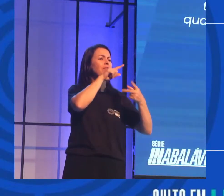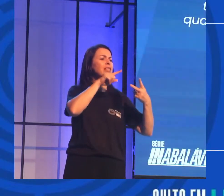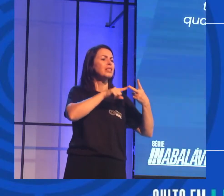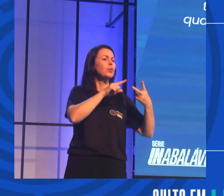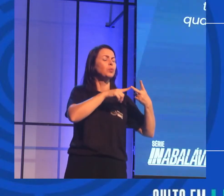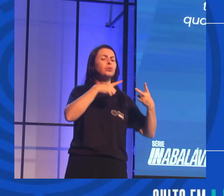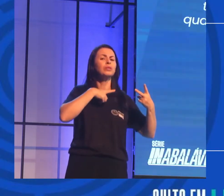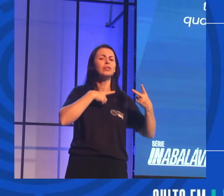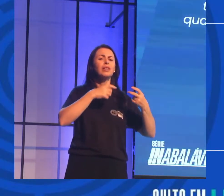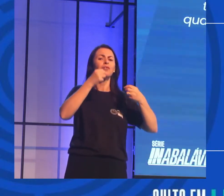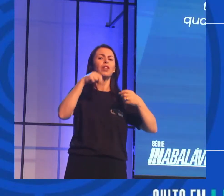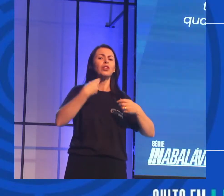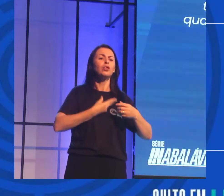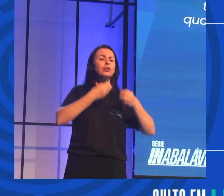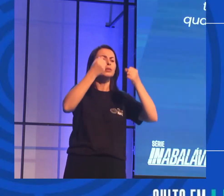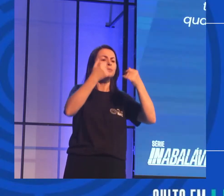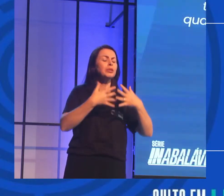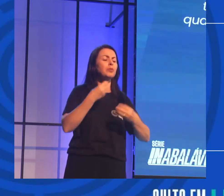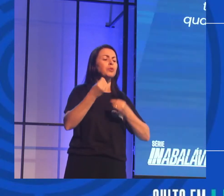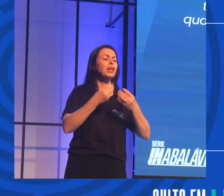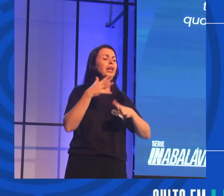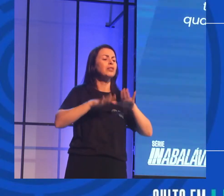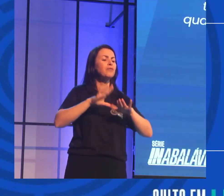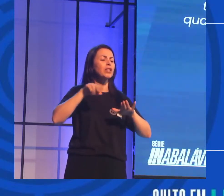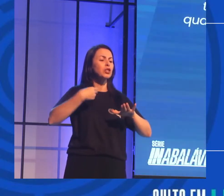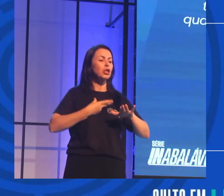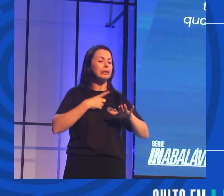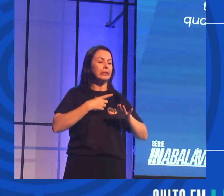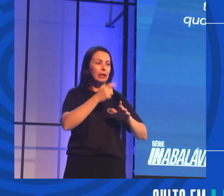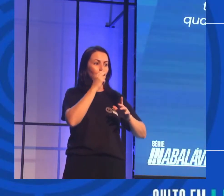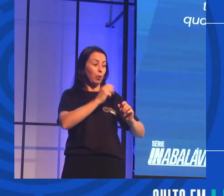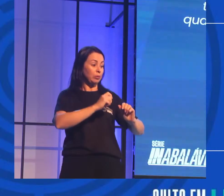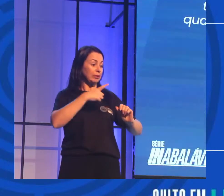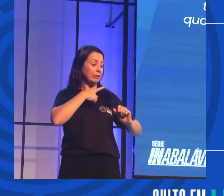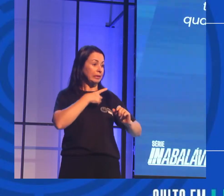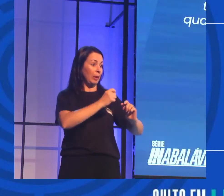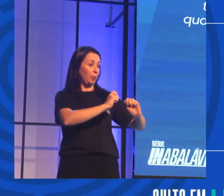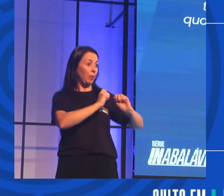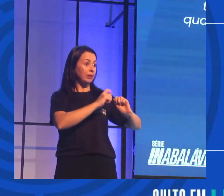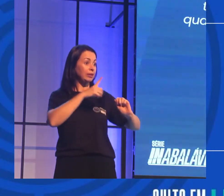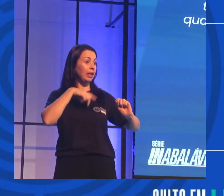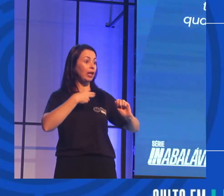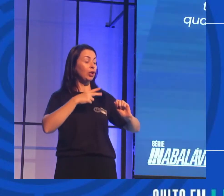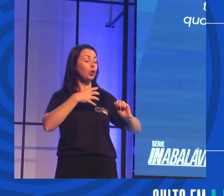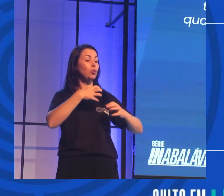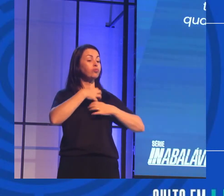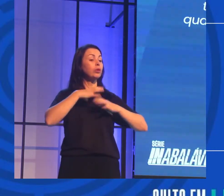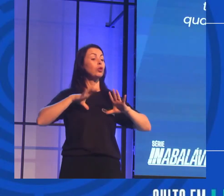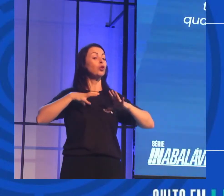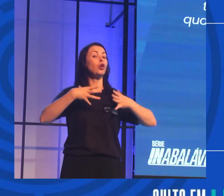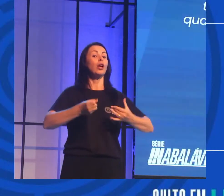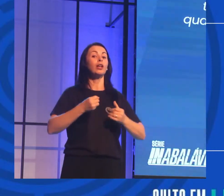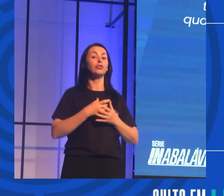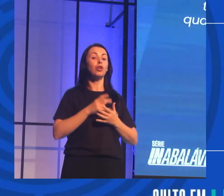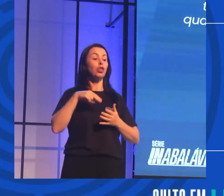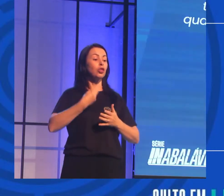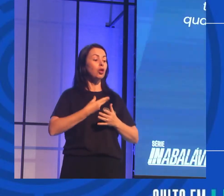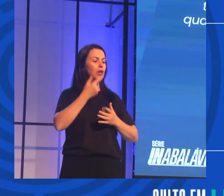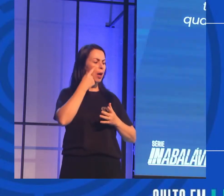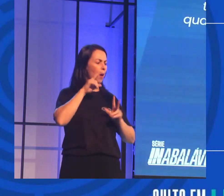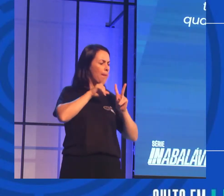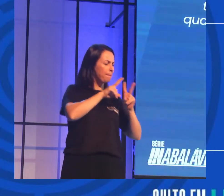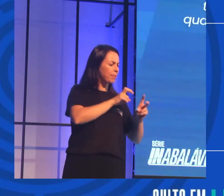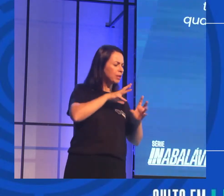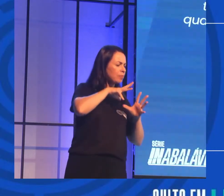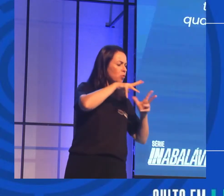Daquilo que muitas vezes somos pressionados, ou quando estamos sob ataque, a sua coragem na oposição. E a sua firmeza na